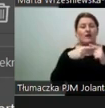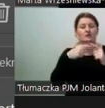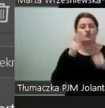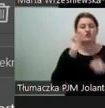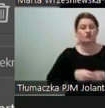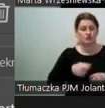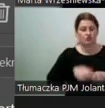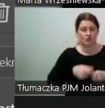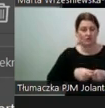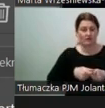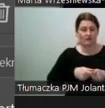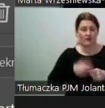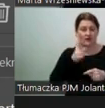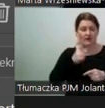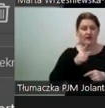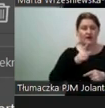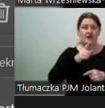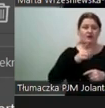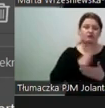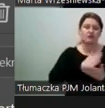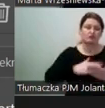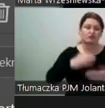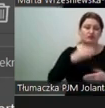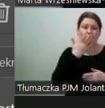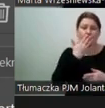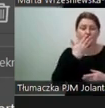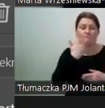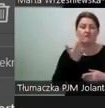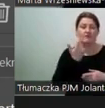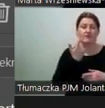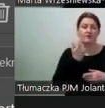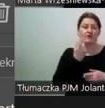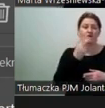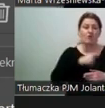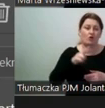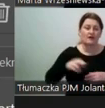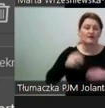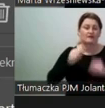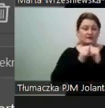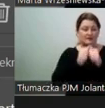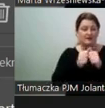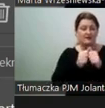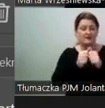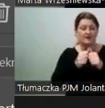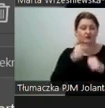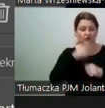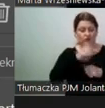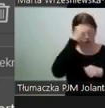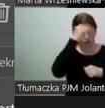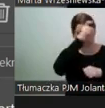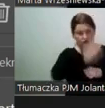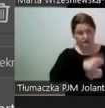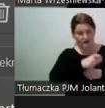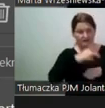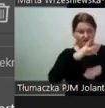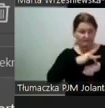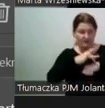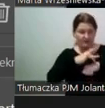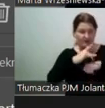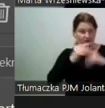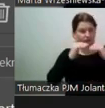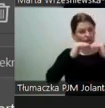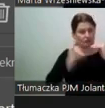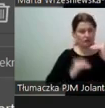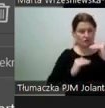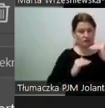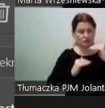w poszczególnych kategoriach, czy to części mowy, czy to rodzajów zadań, tenże uczeń wypadł niżej, czyli